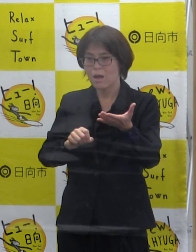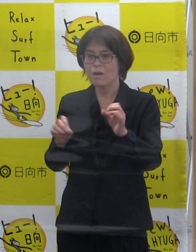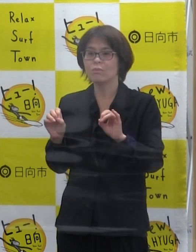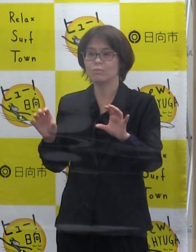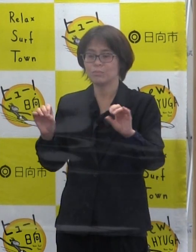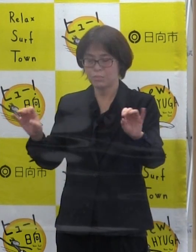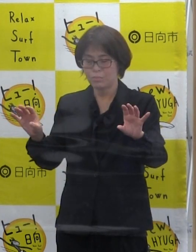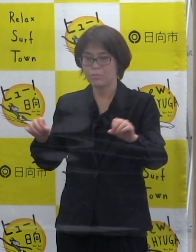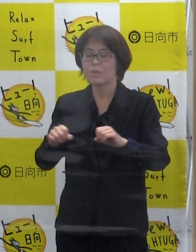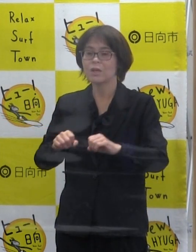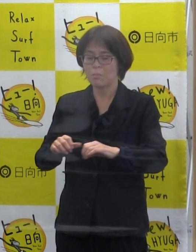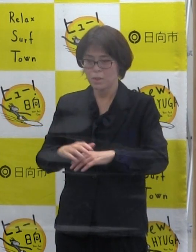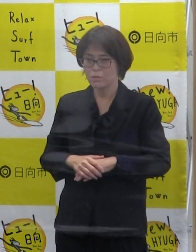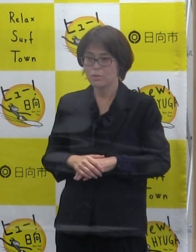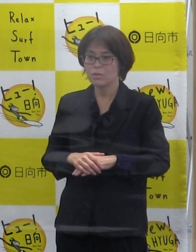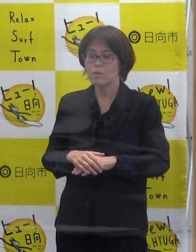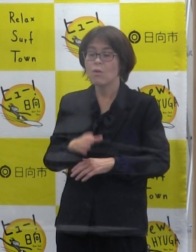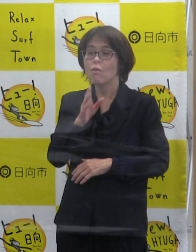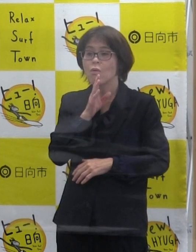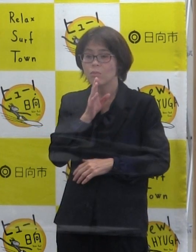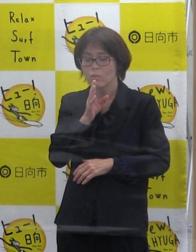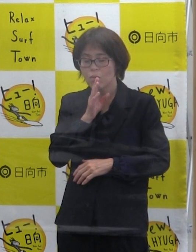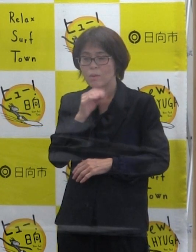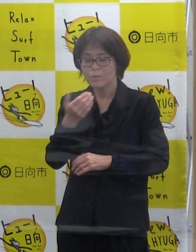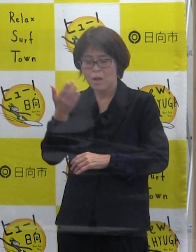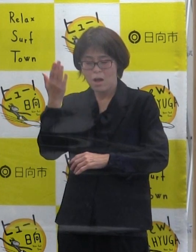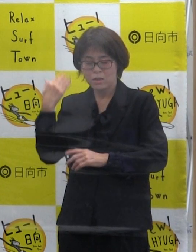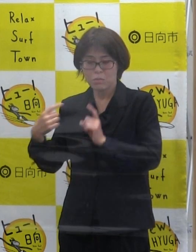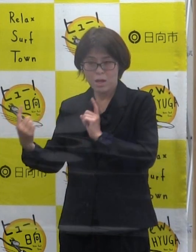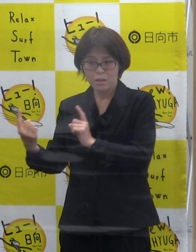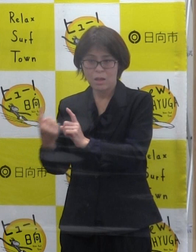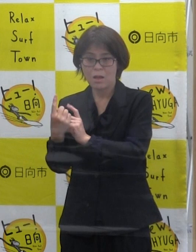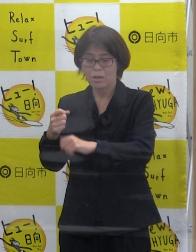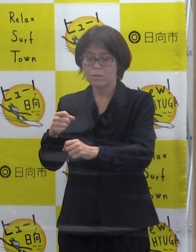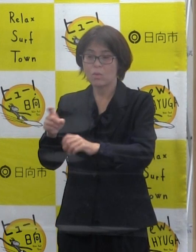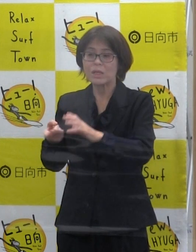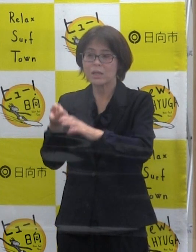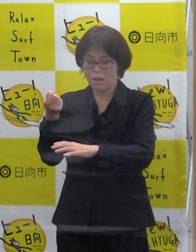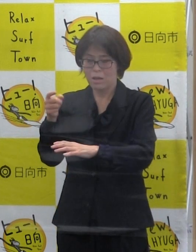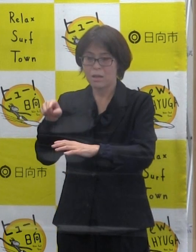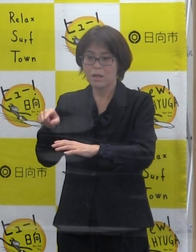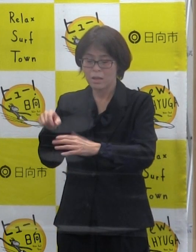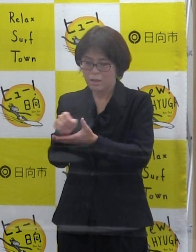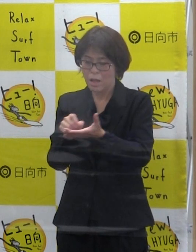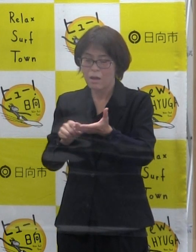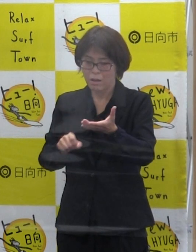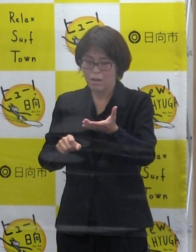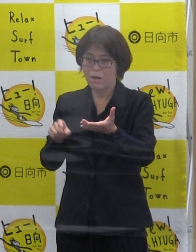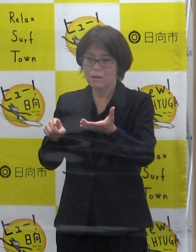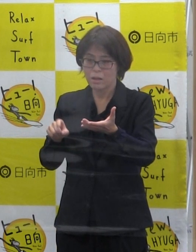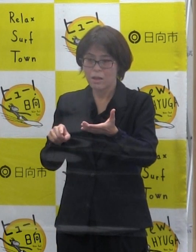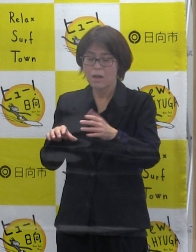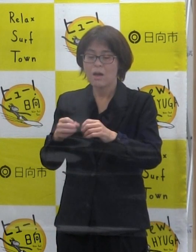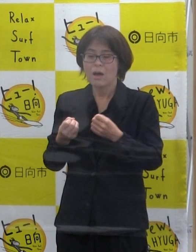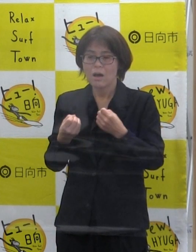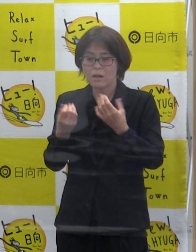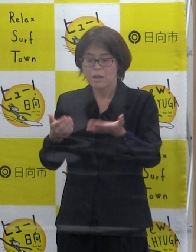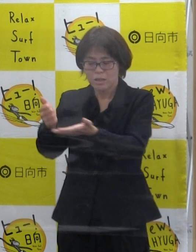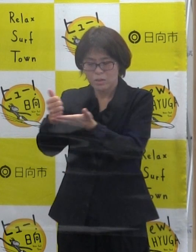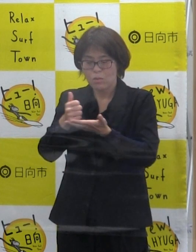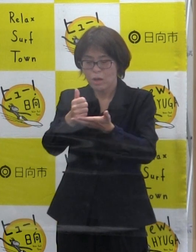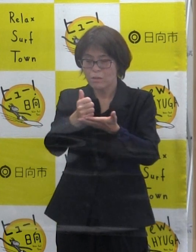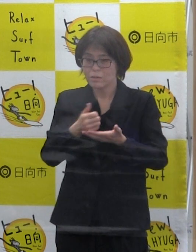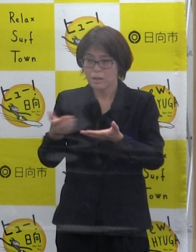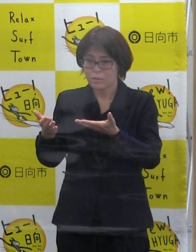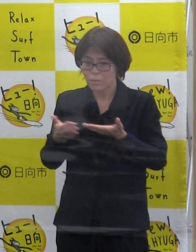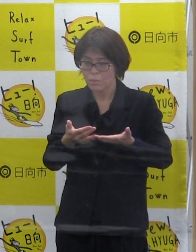回、短歌が古来の出会いの手段であったことに着目し、新たな誘客に向けた日向マッチング